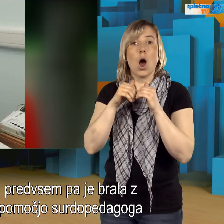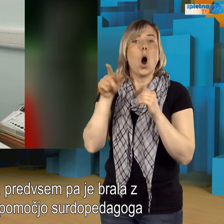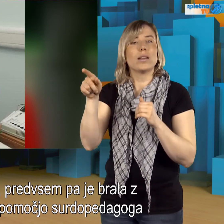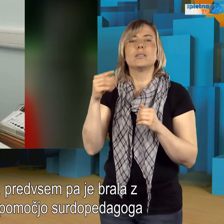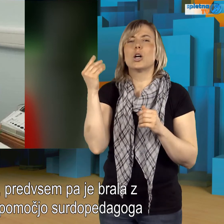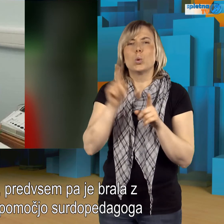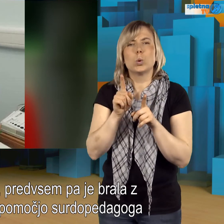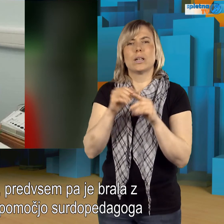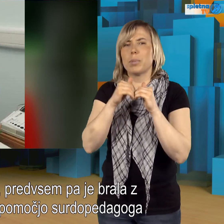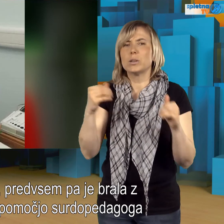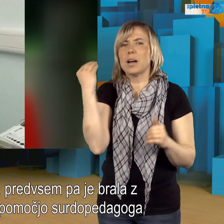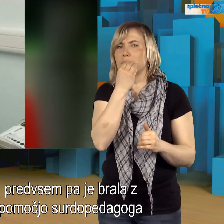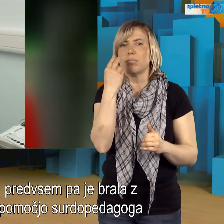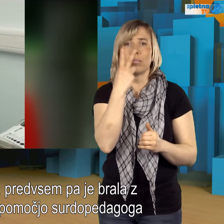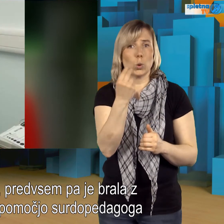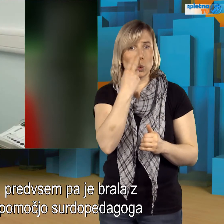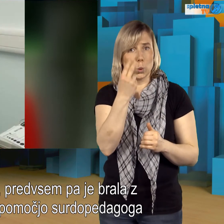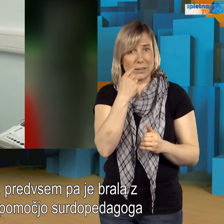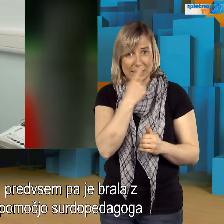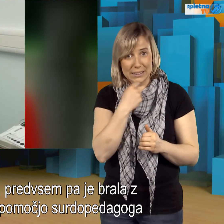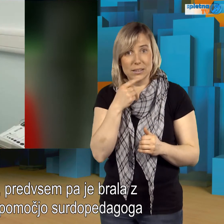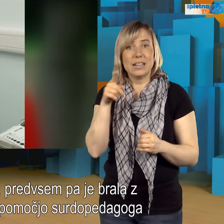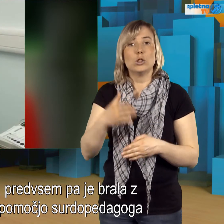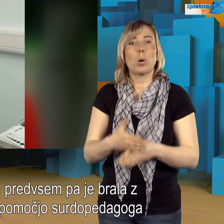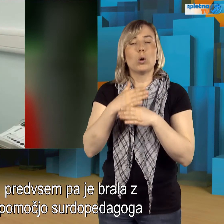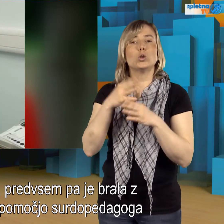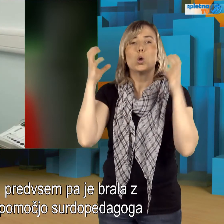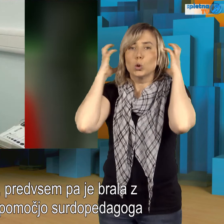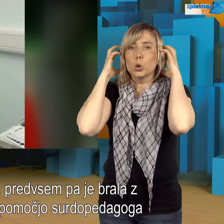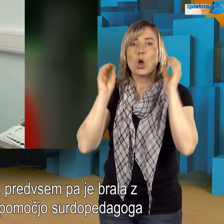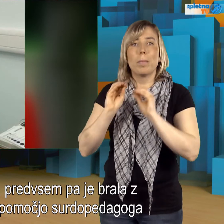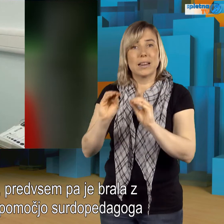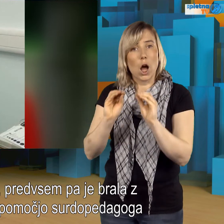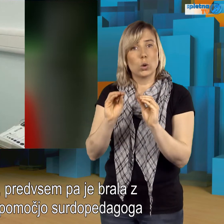brala z ustnic in se s pomočjo surdopedagoga naučila izgovorjave.